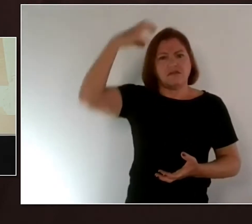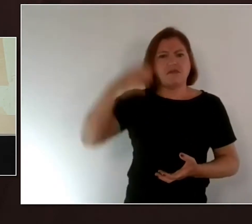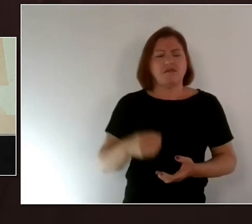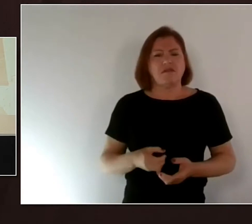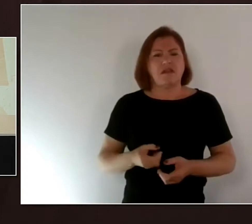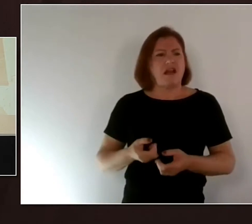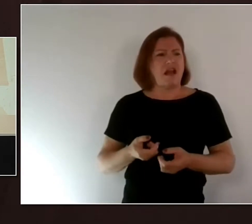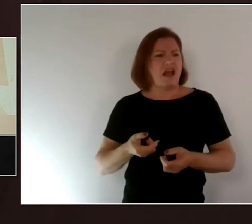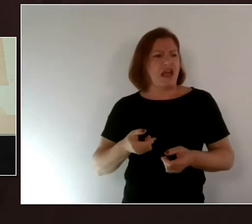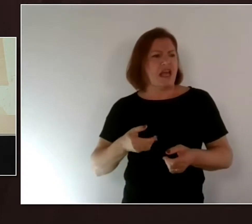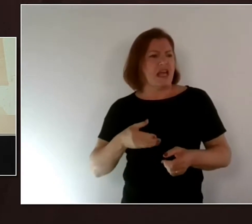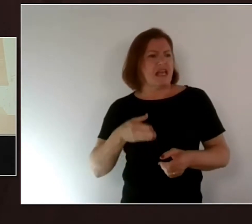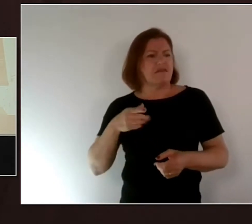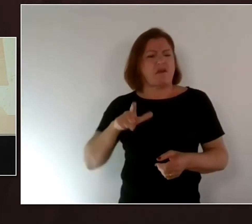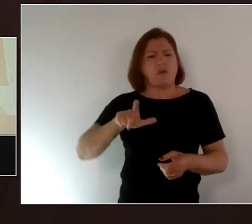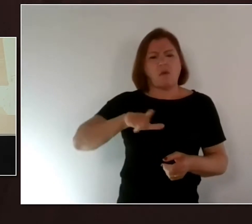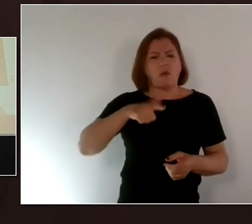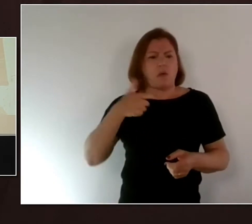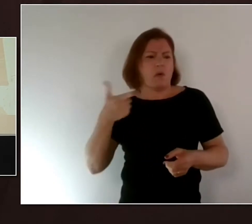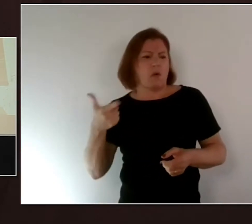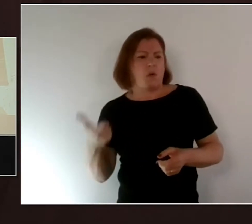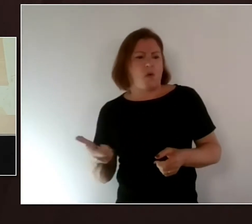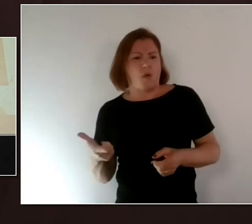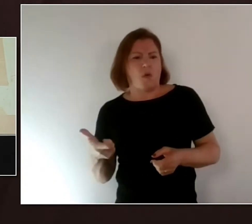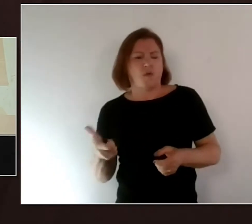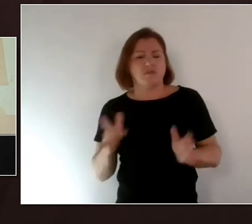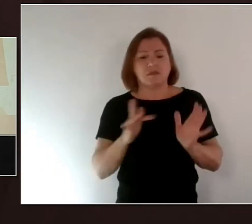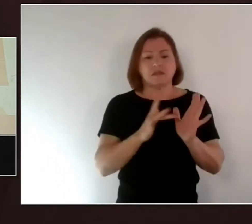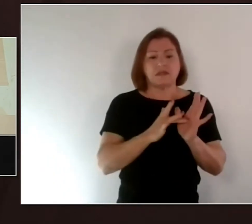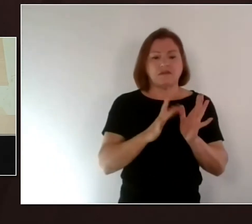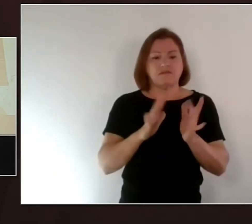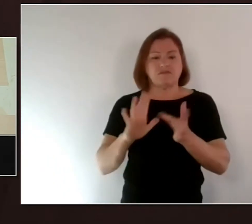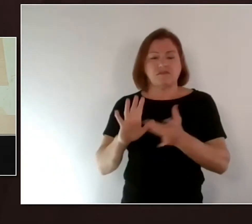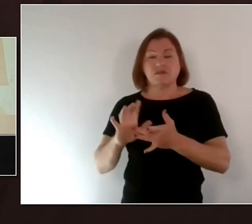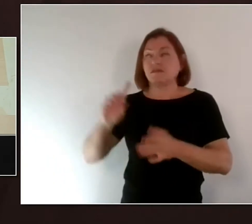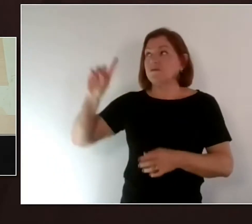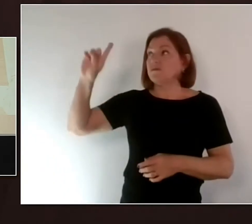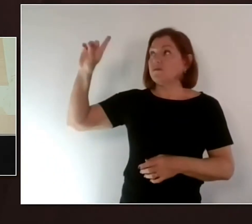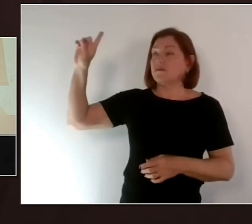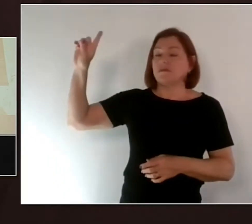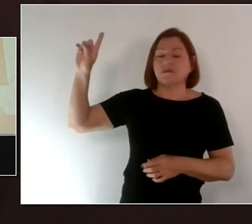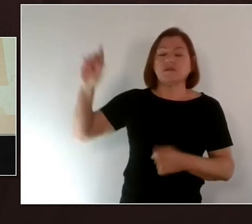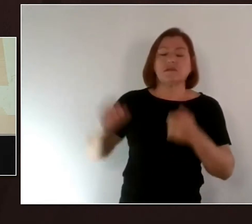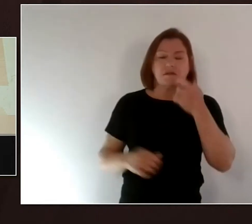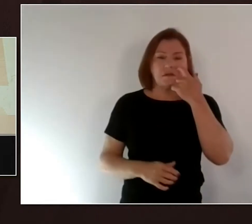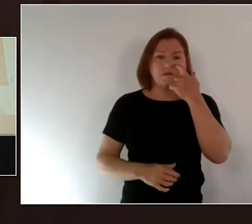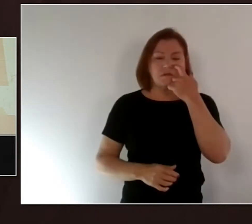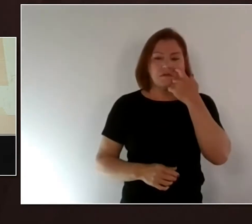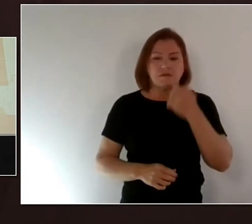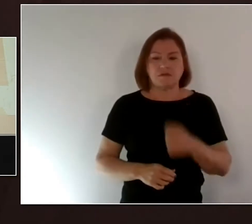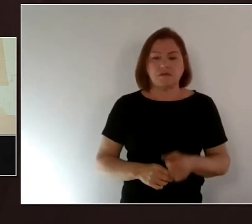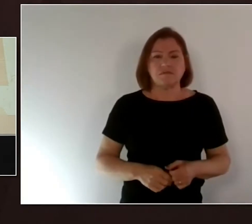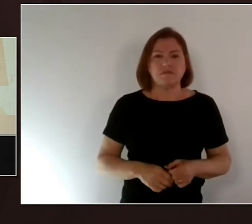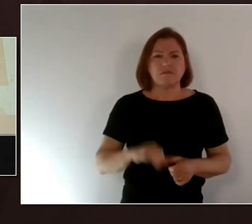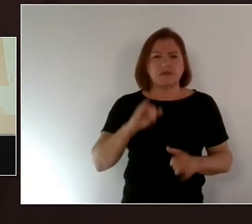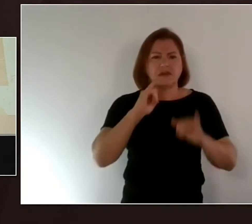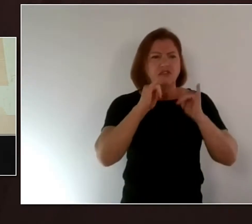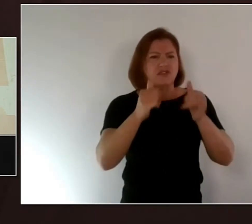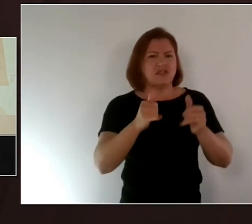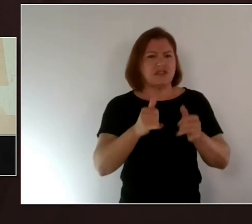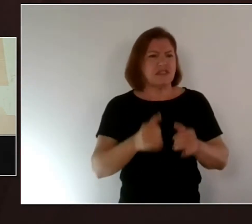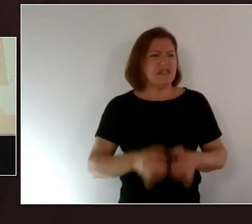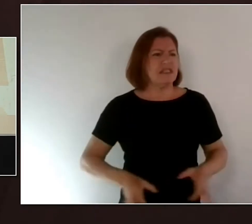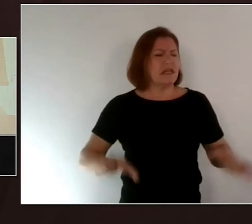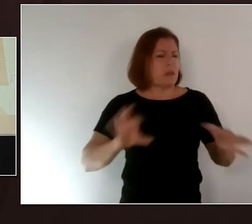contra o seu ungido, contra Deus e contra Cristo, né? Dizendo: rompamos os seus